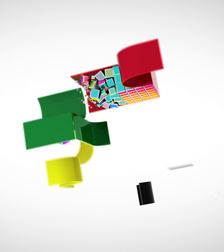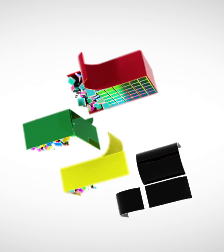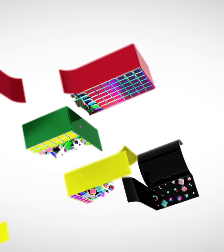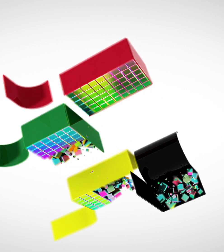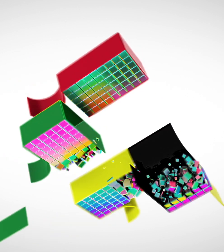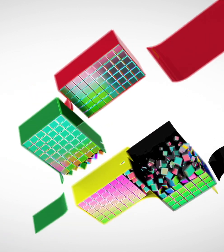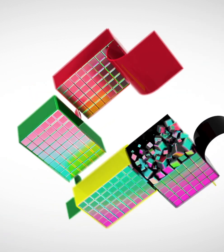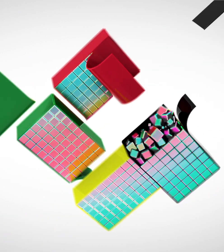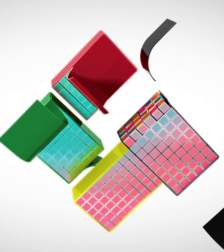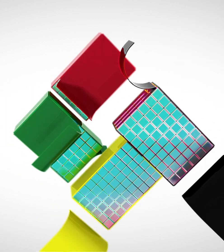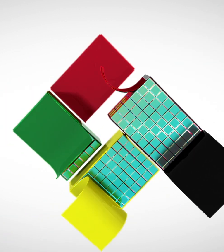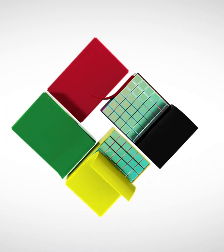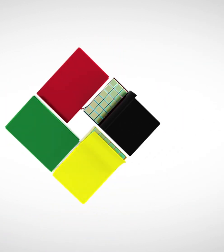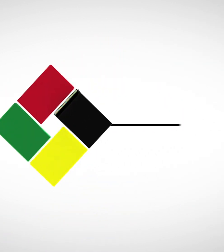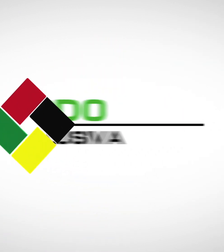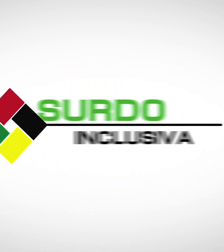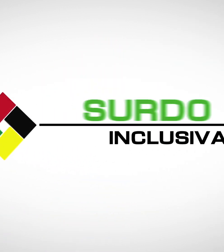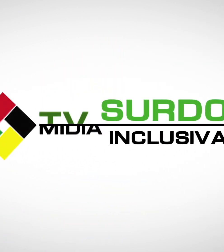E aí O banho de eucalipto é utilizado E aí E